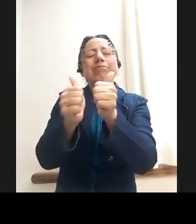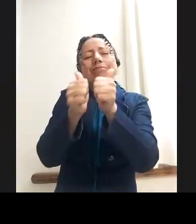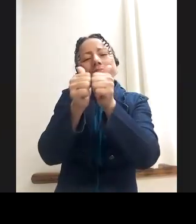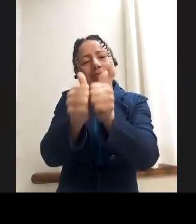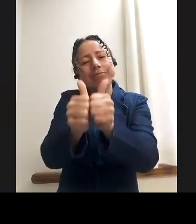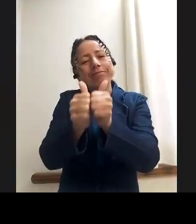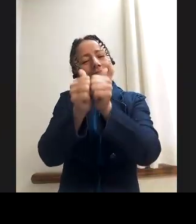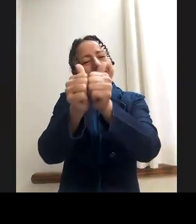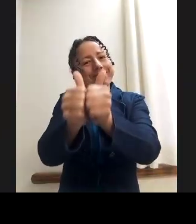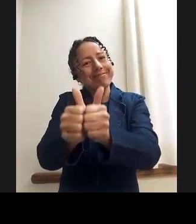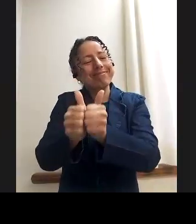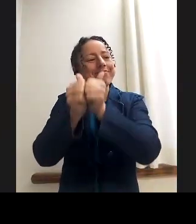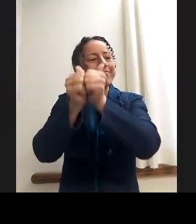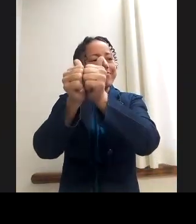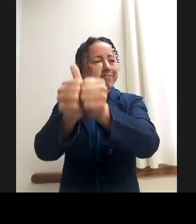eternidade